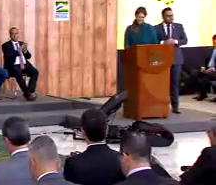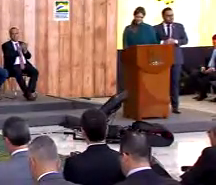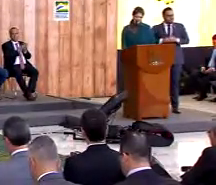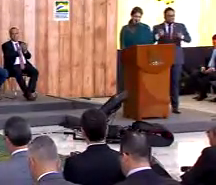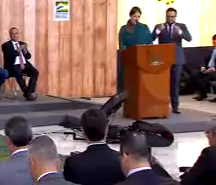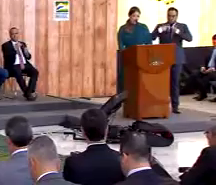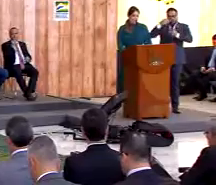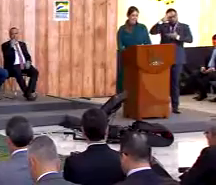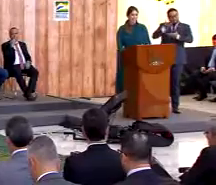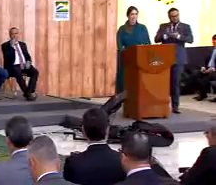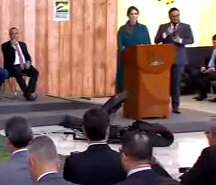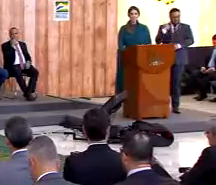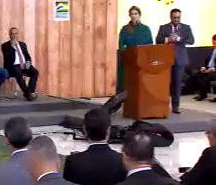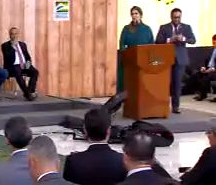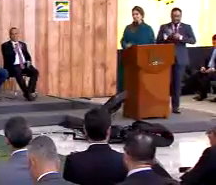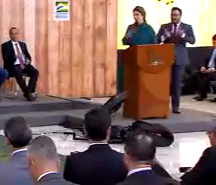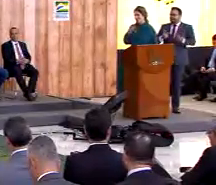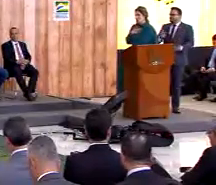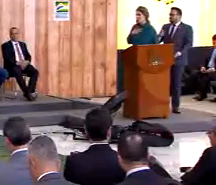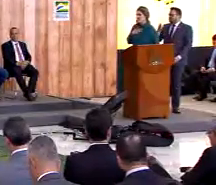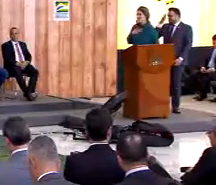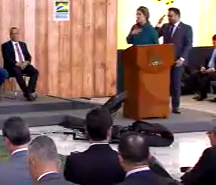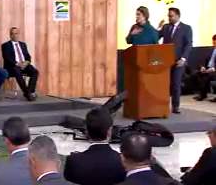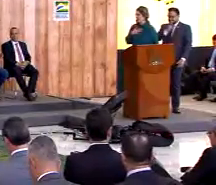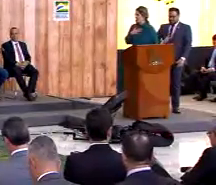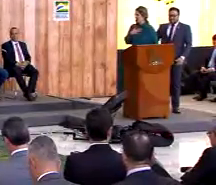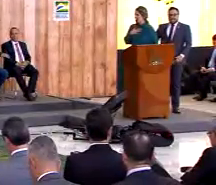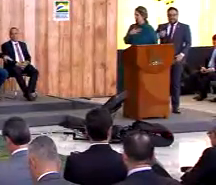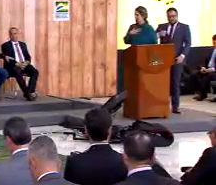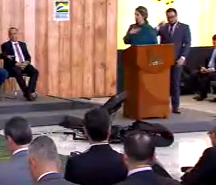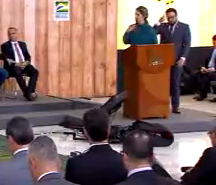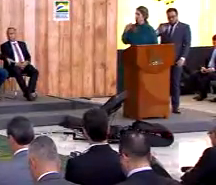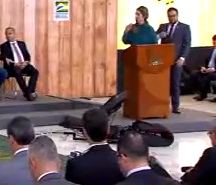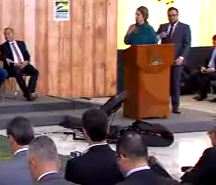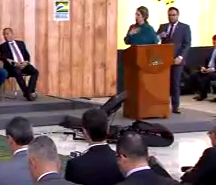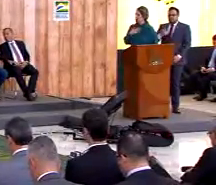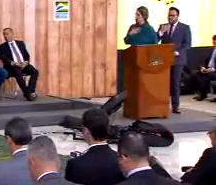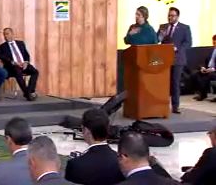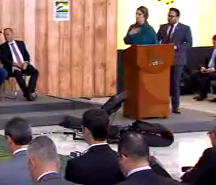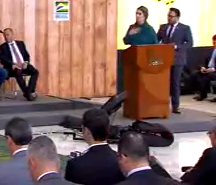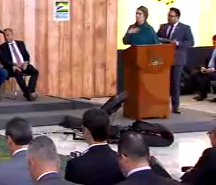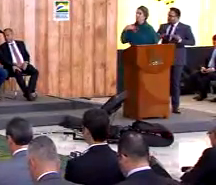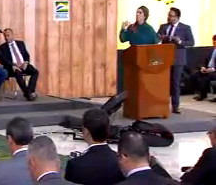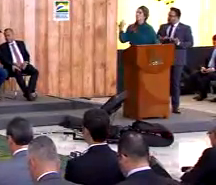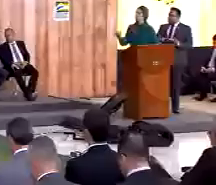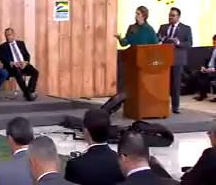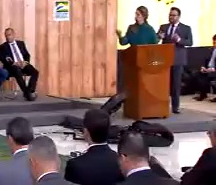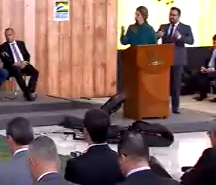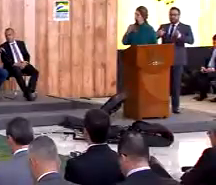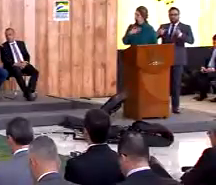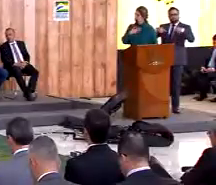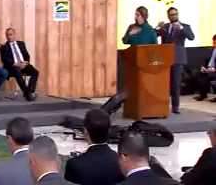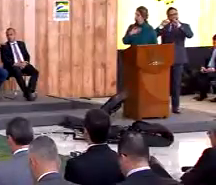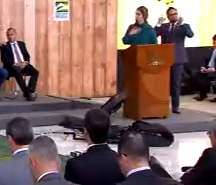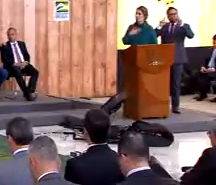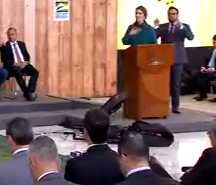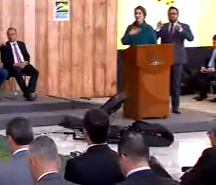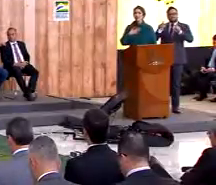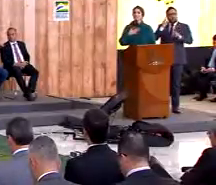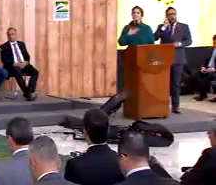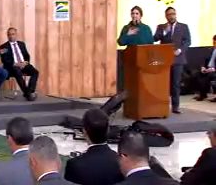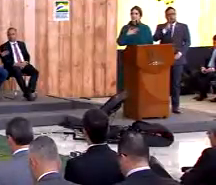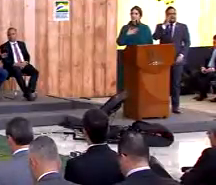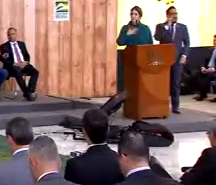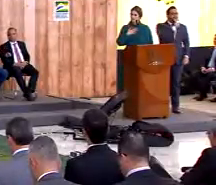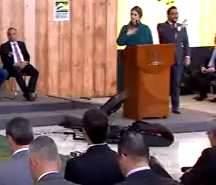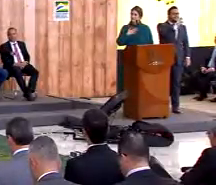trabalho Presidente eu pessoalmente fico maravilhada com o olhar do senhor para o outro ser